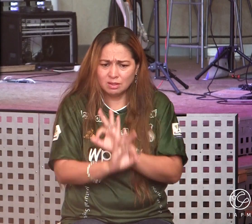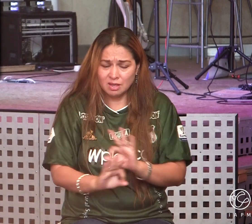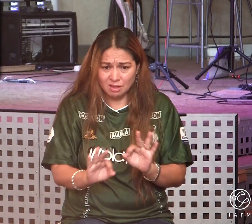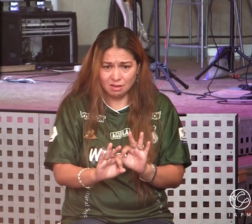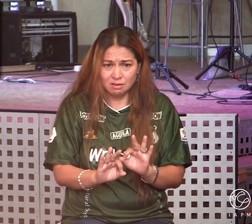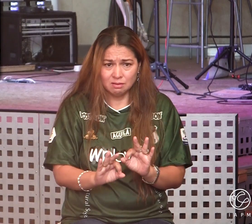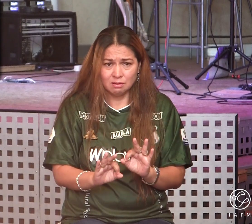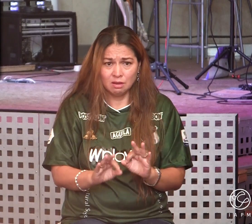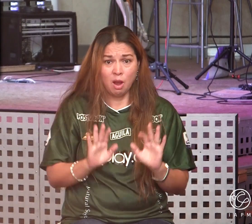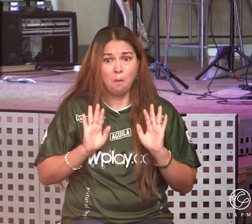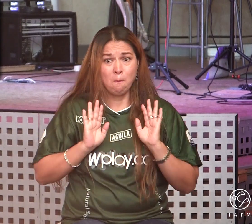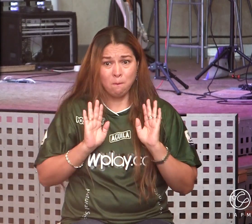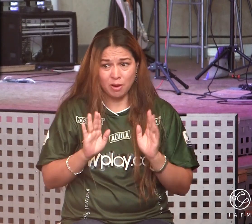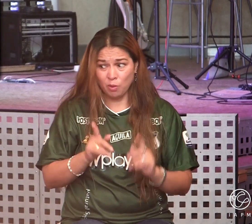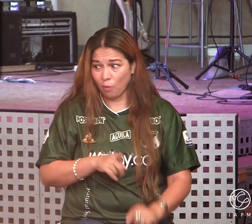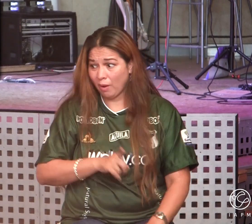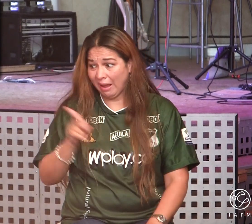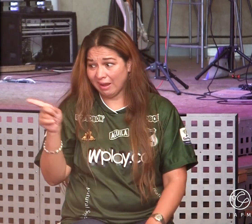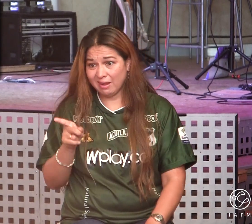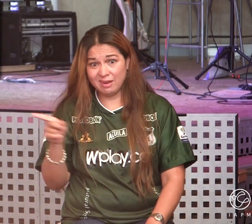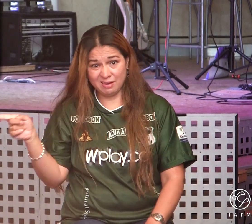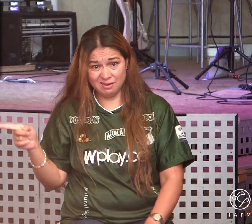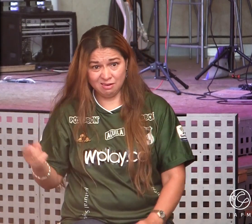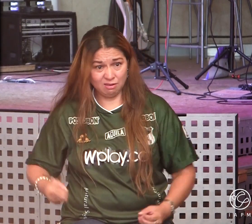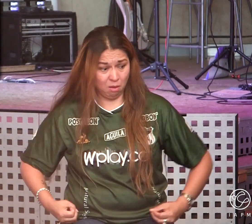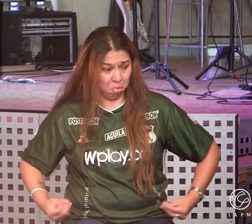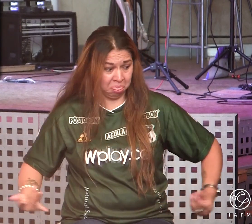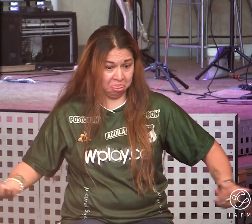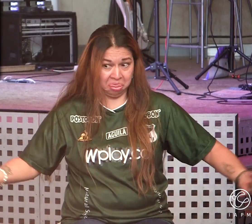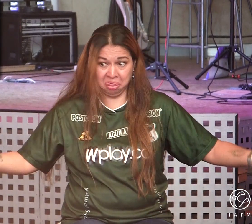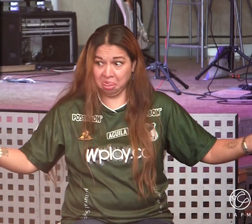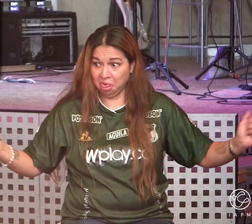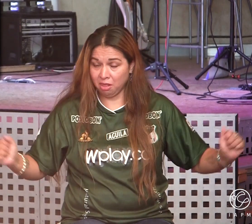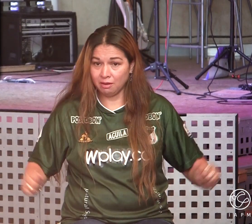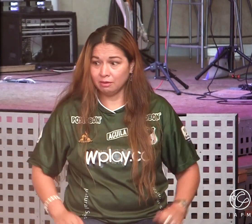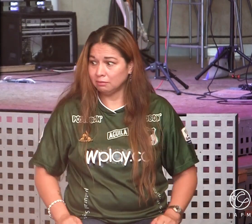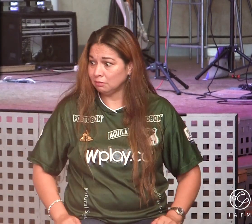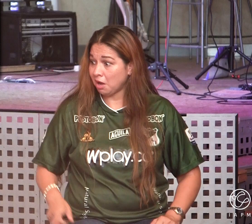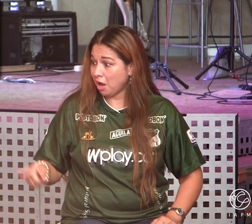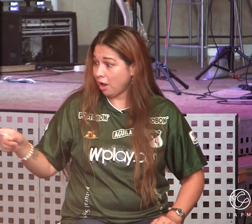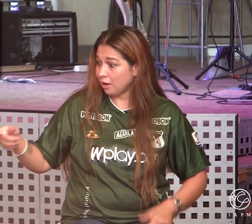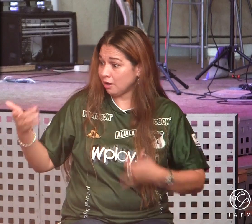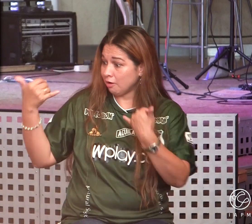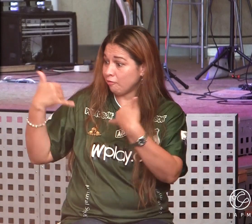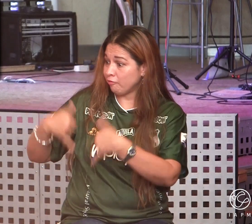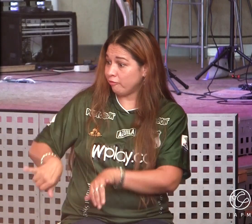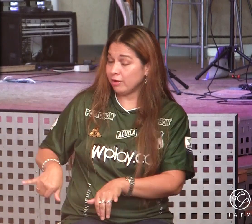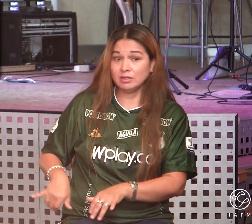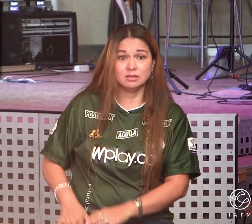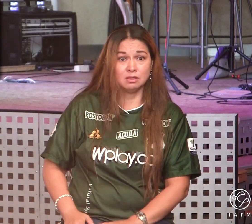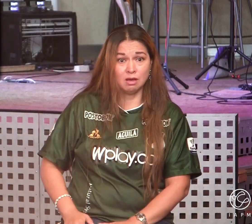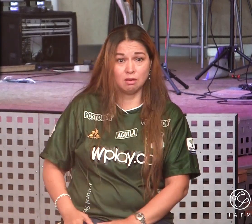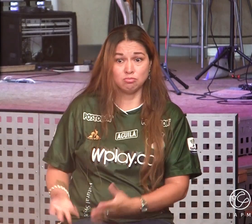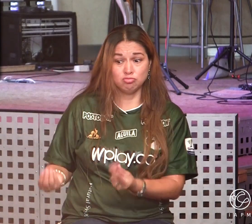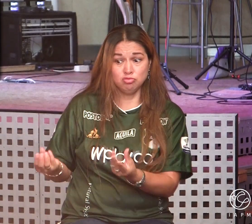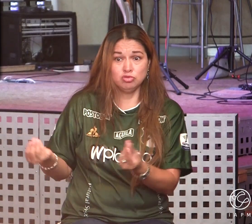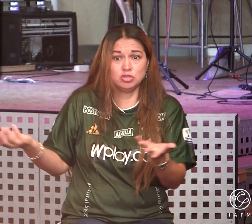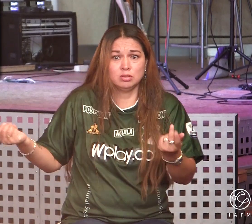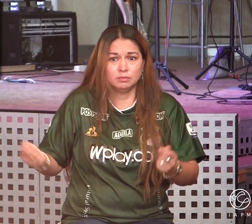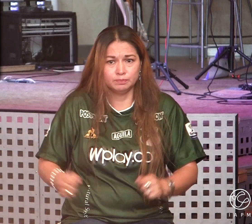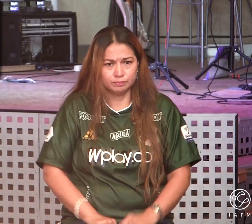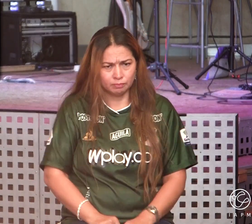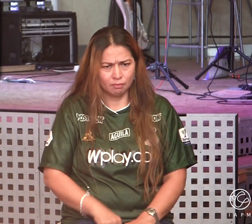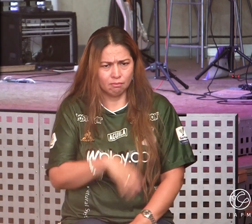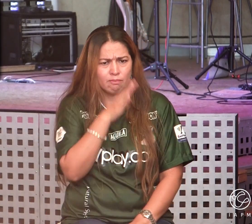otro, cuando regresa de una mala vida, lo llama el hijo. Señores, yo lo llamo el síndrome del hijo mayor, que tantas veces